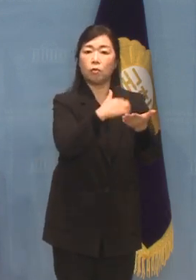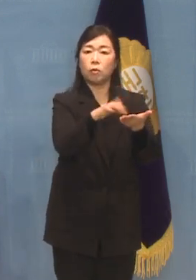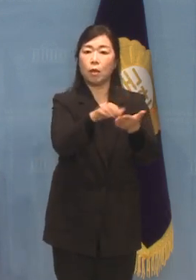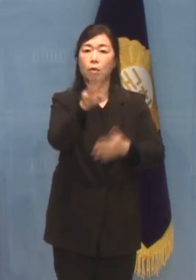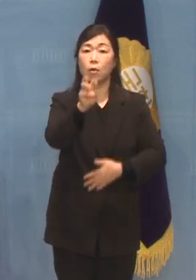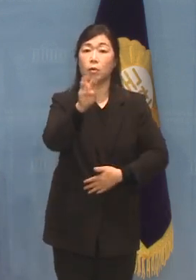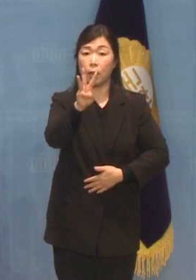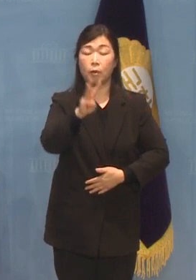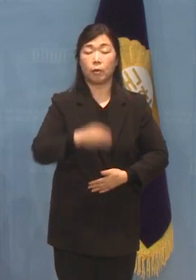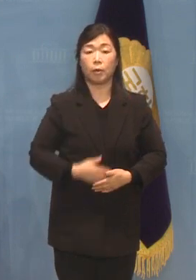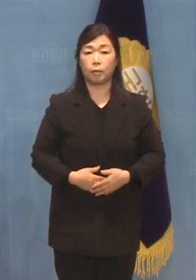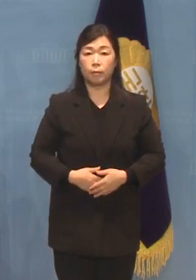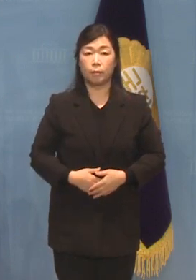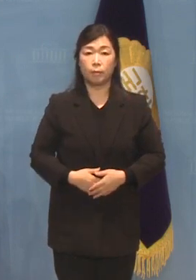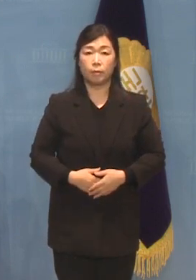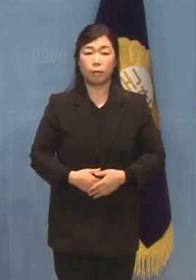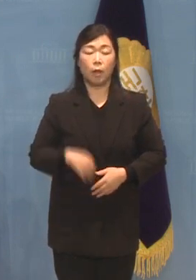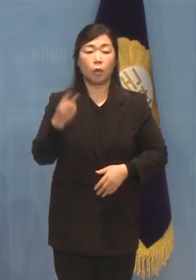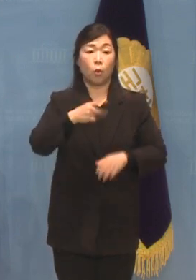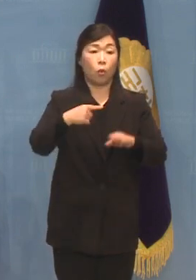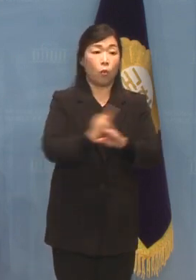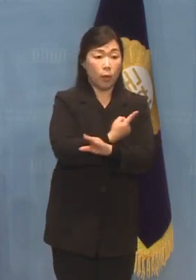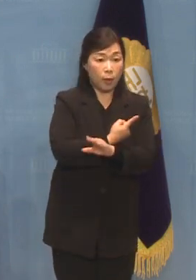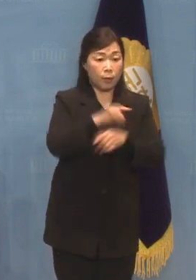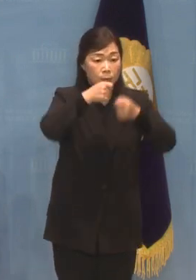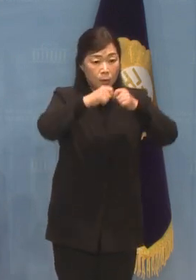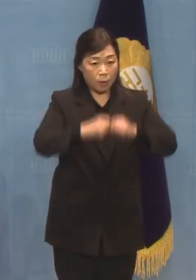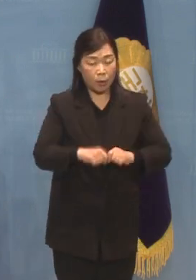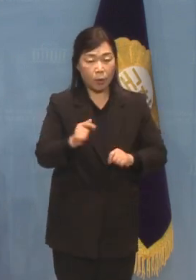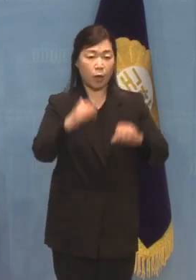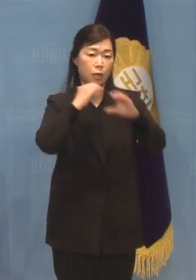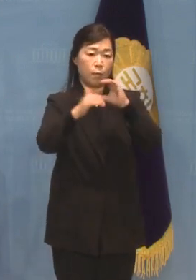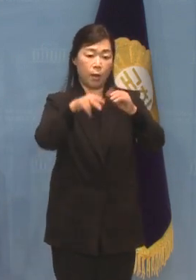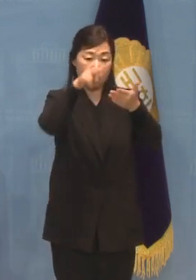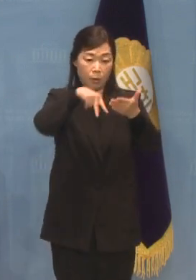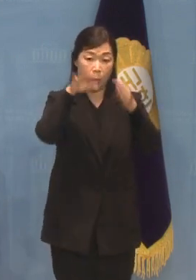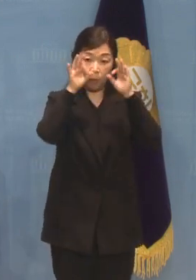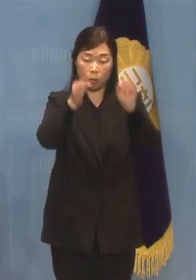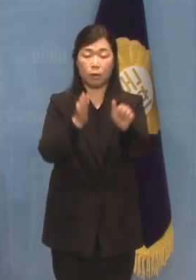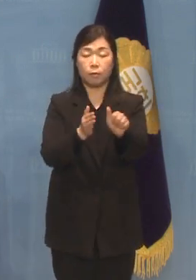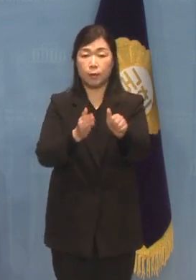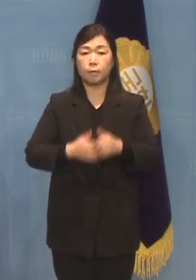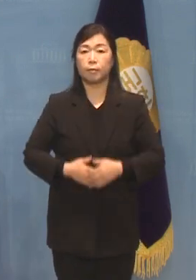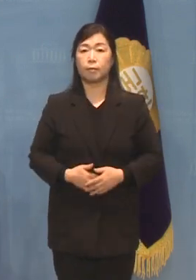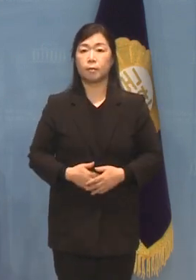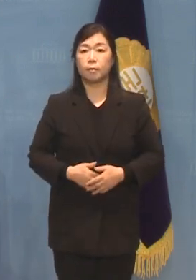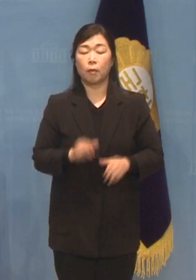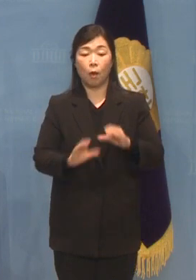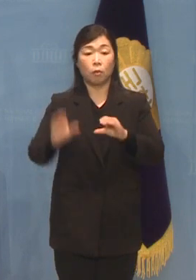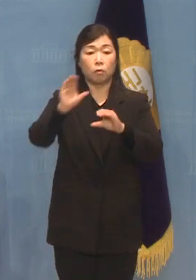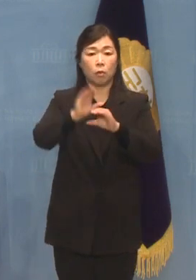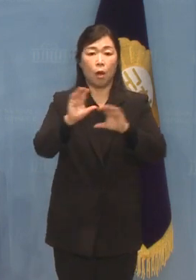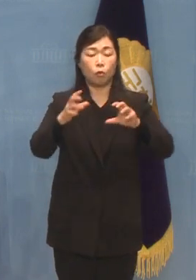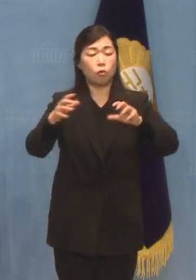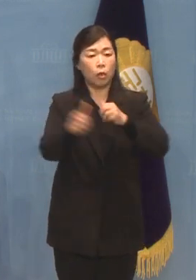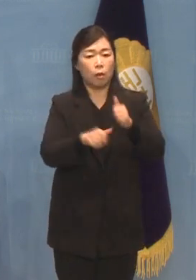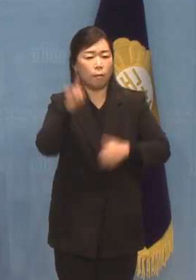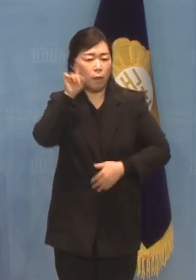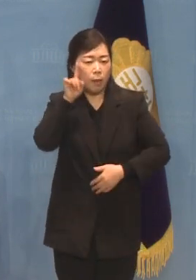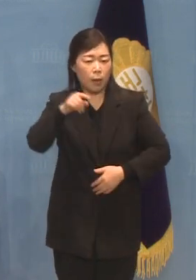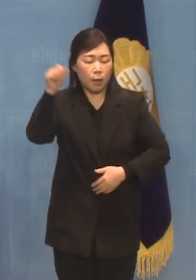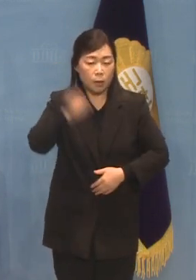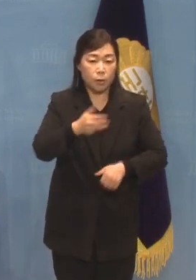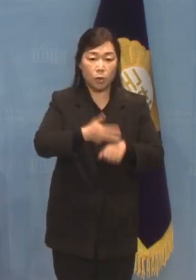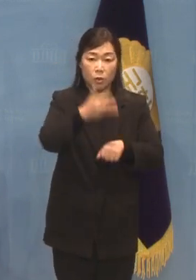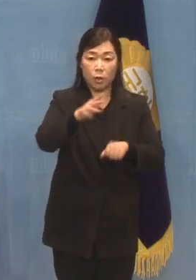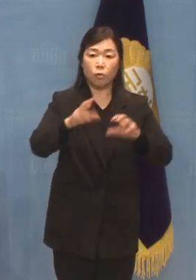33건이 되겠습니다. 기타 자세한 사항은 이메일을 참고해 주시기 바랍니다. 추가로 국회는 매일 아침